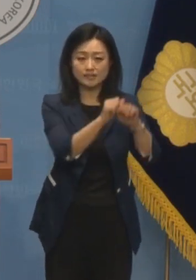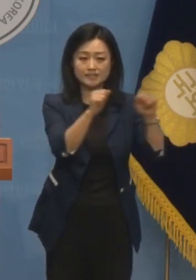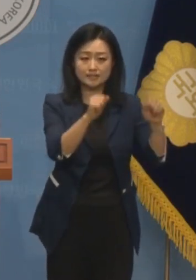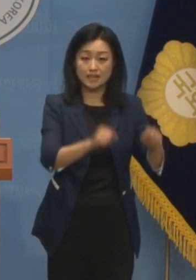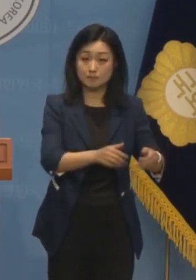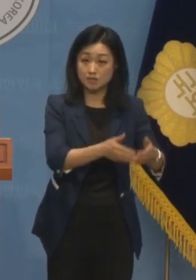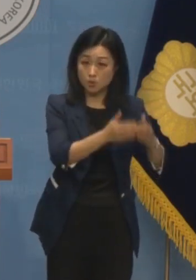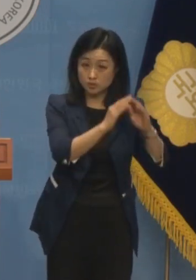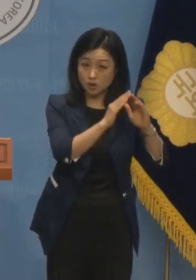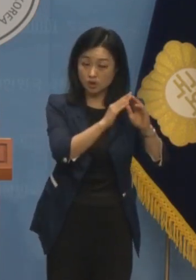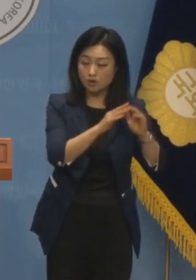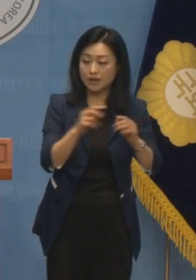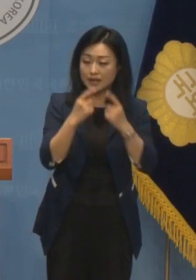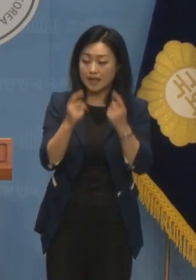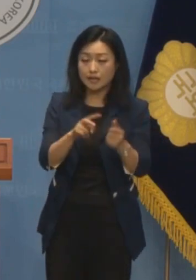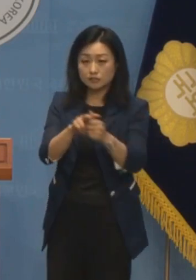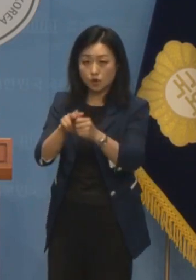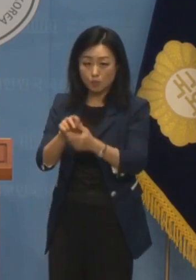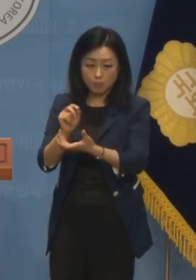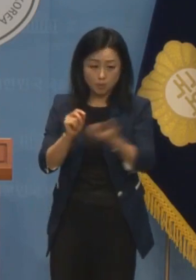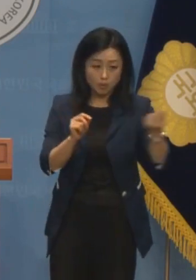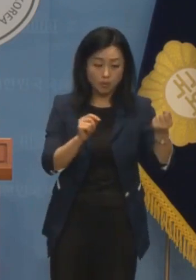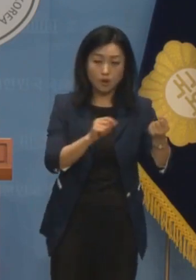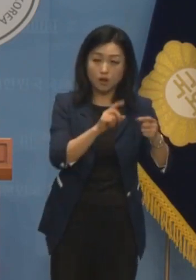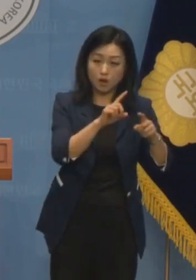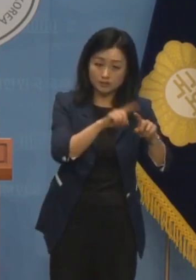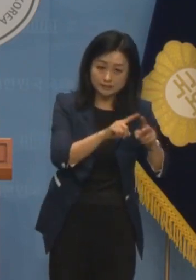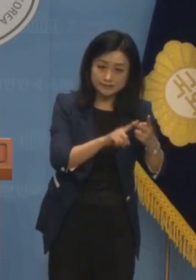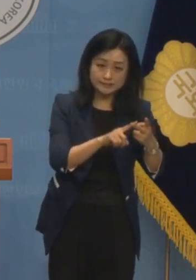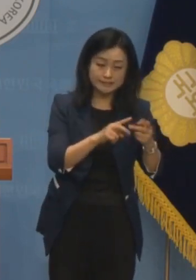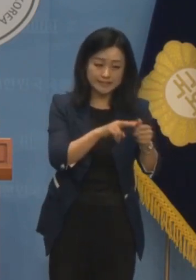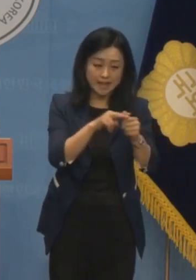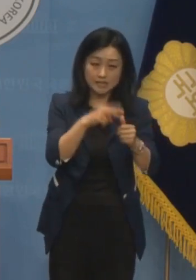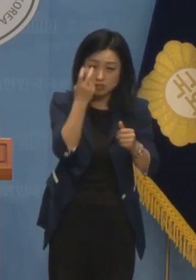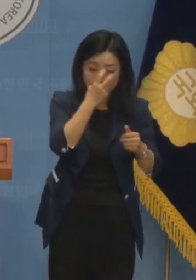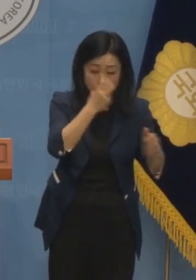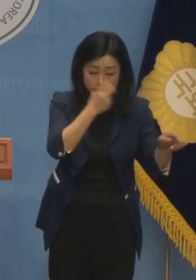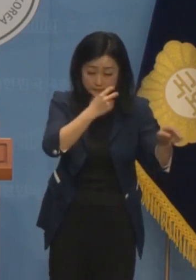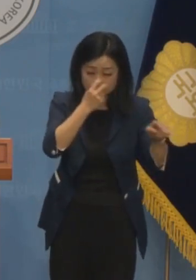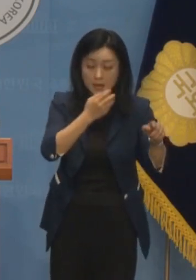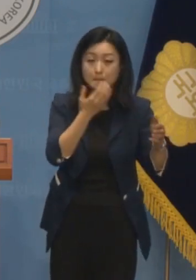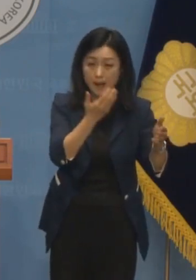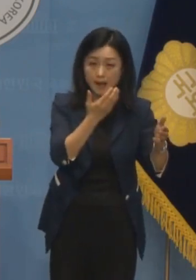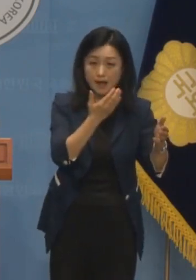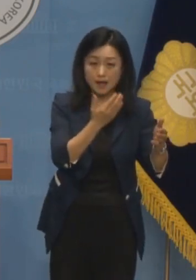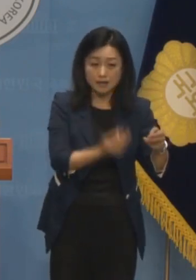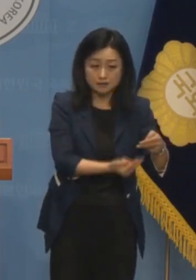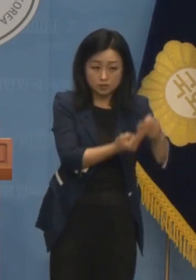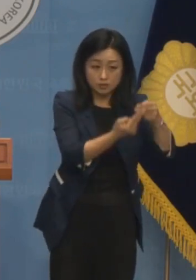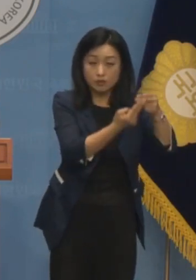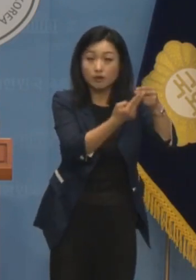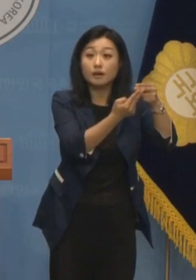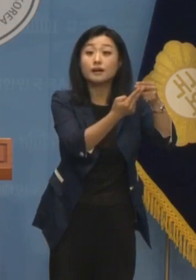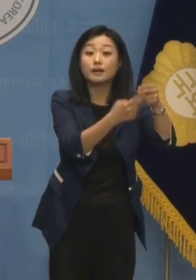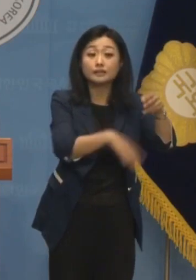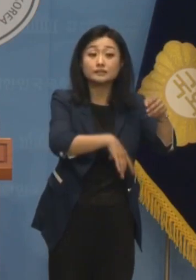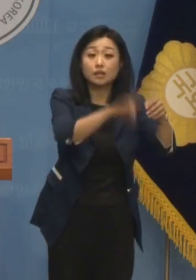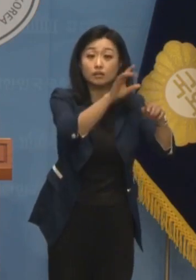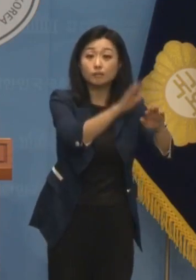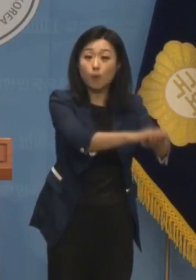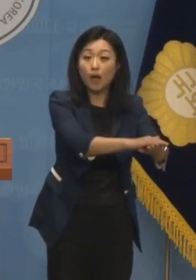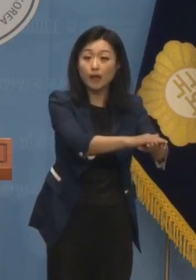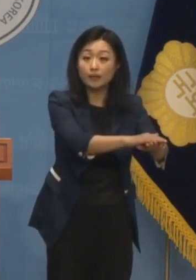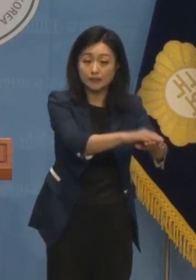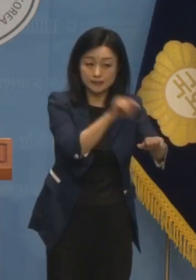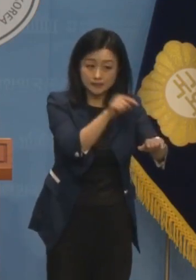것이며 이 자료는 언제든 사찰에 이용될 소지가 있다는 점에서 사찰의 첫 단계라